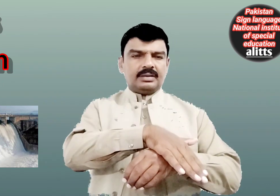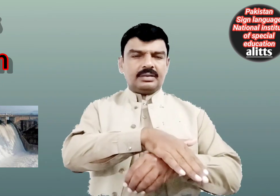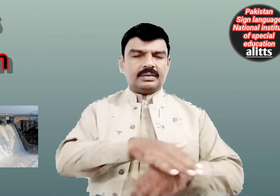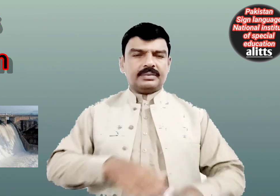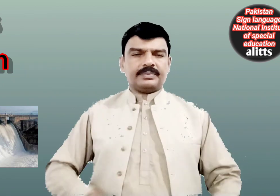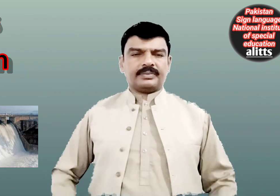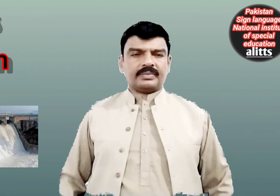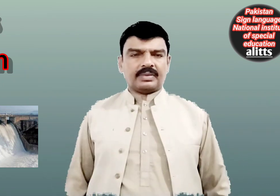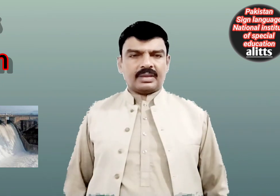गिरना।